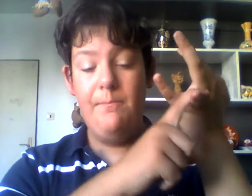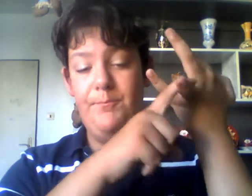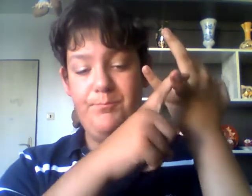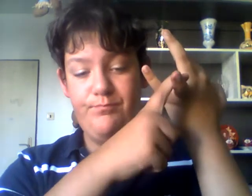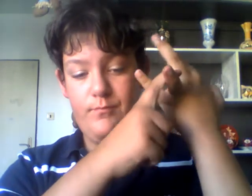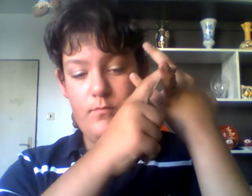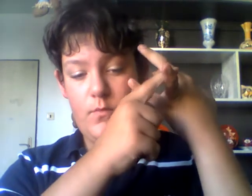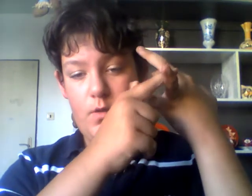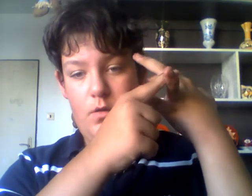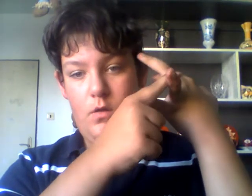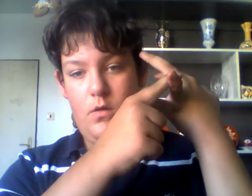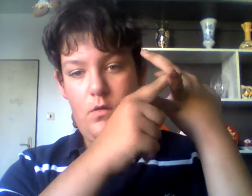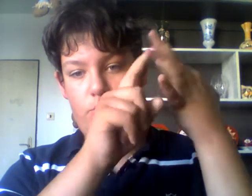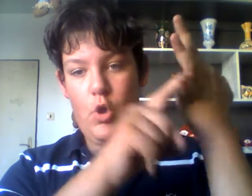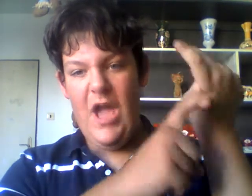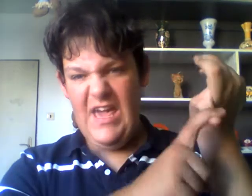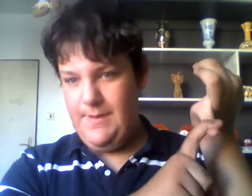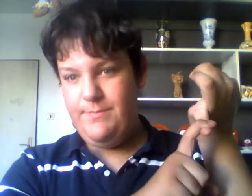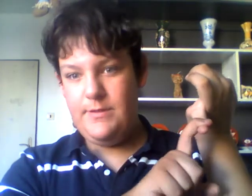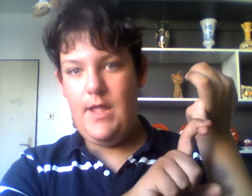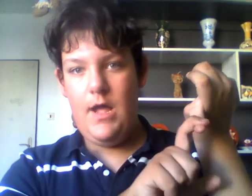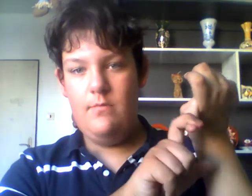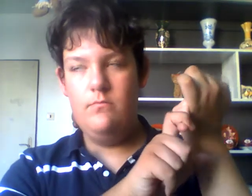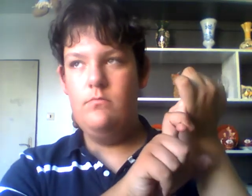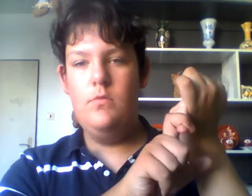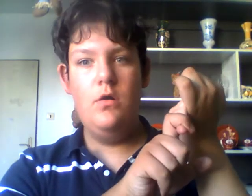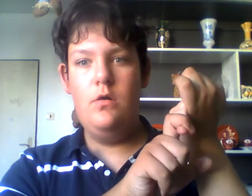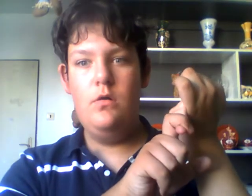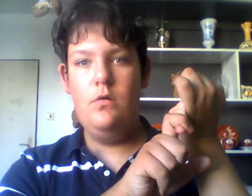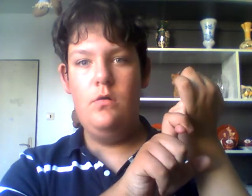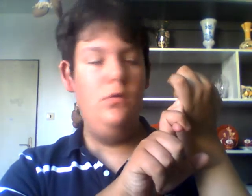Rumunka, do Egypta.